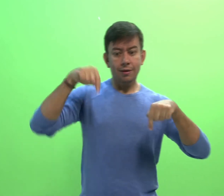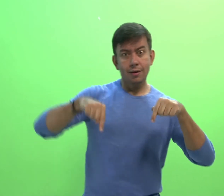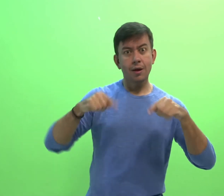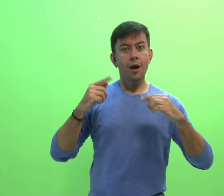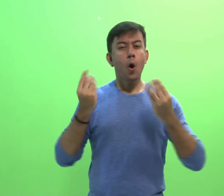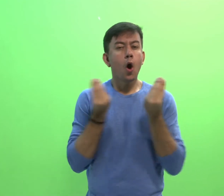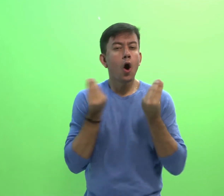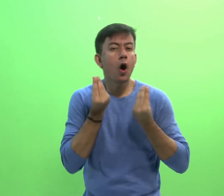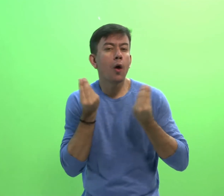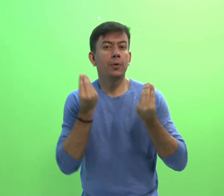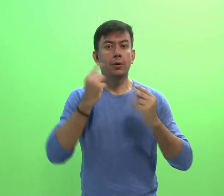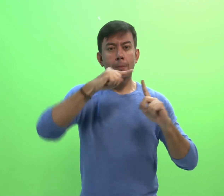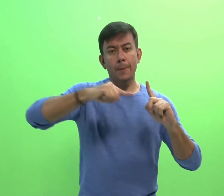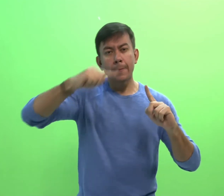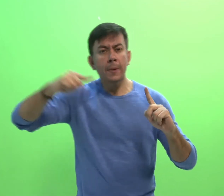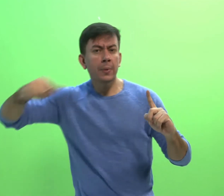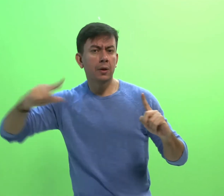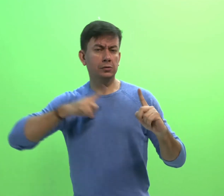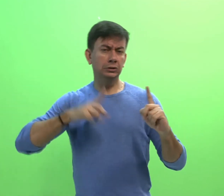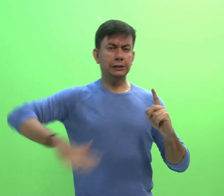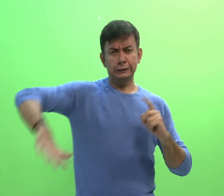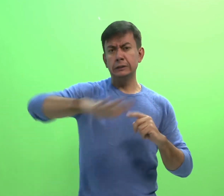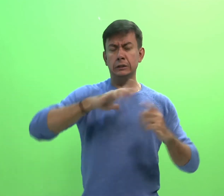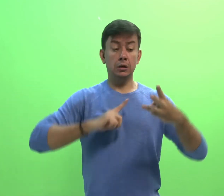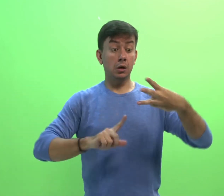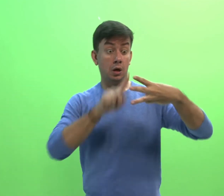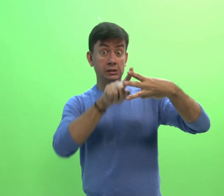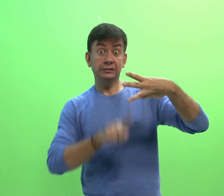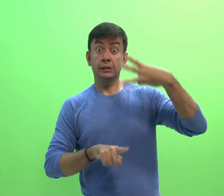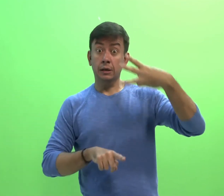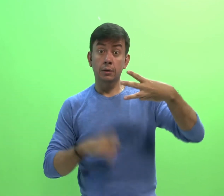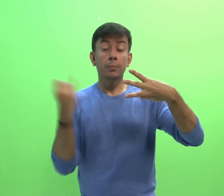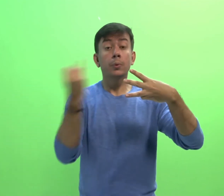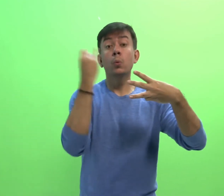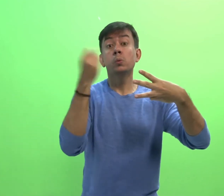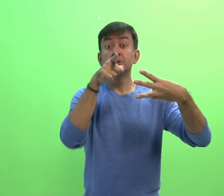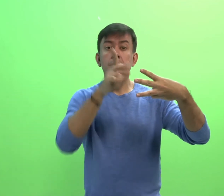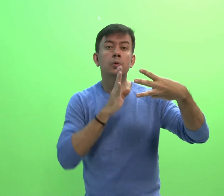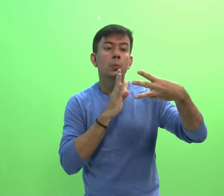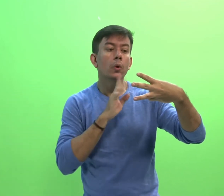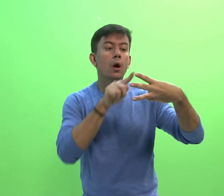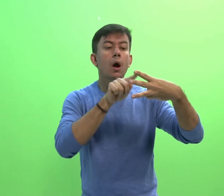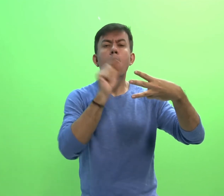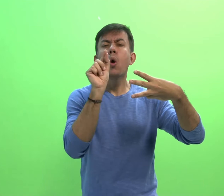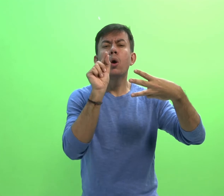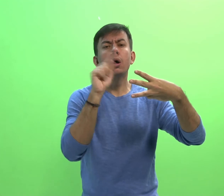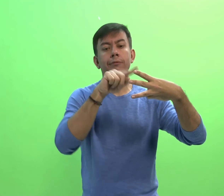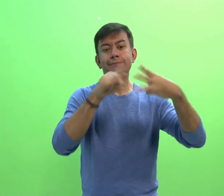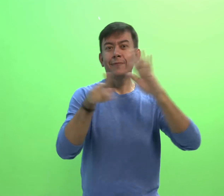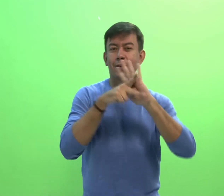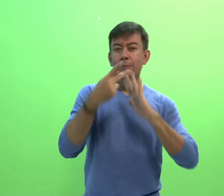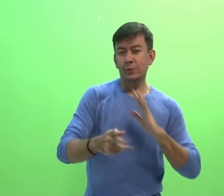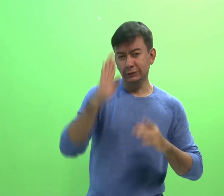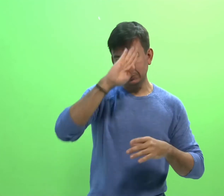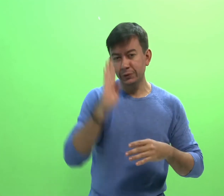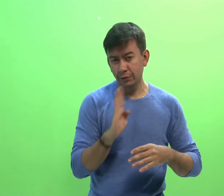baixo. Então, esses 3 parâmetros são muito importantes. Aqui no Brasil, já temos